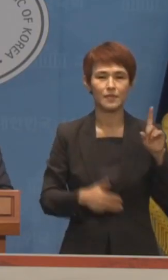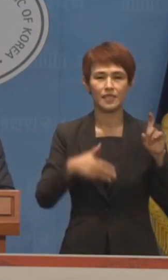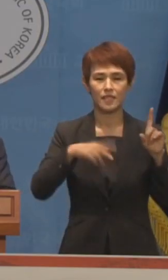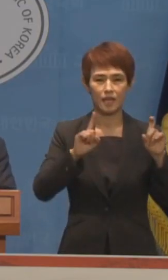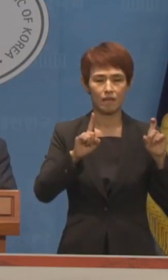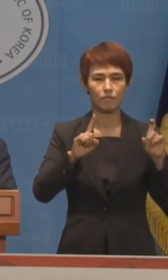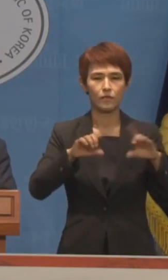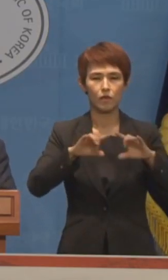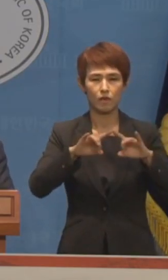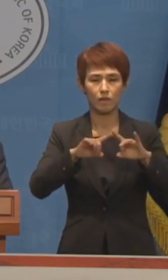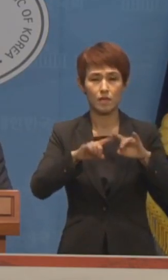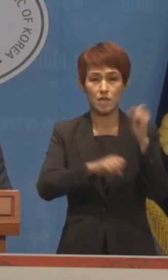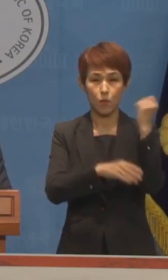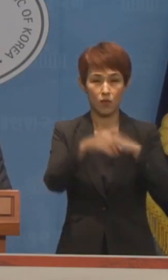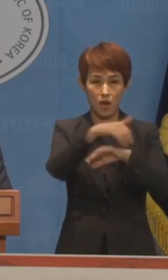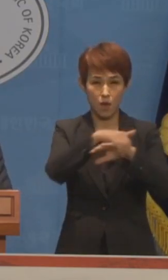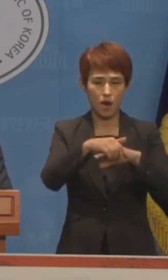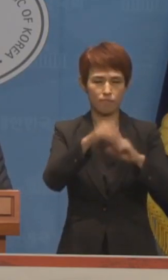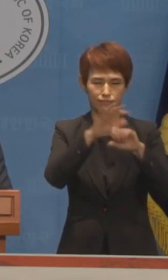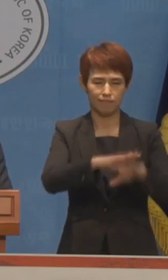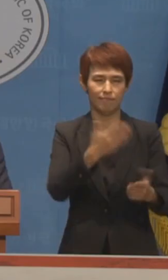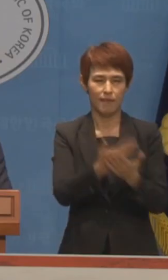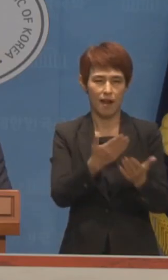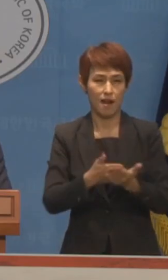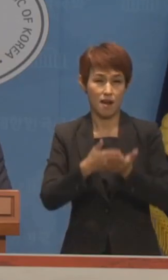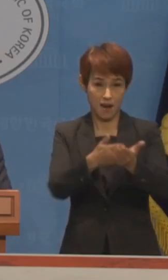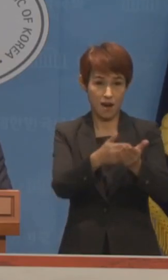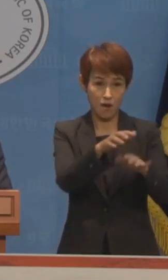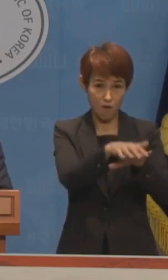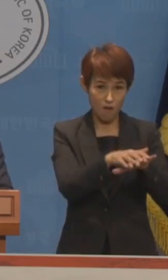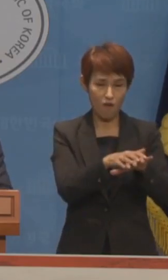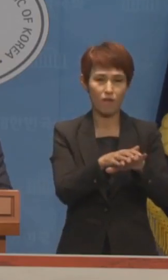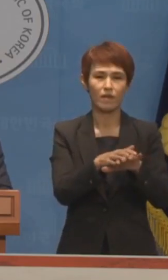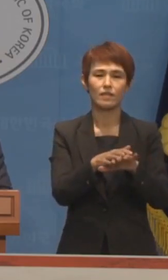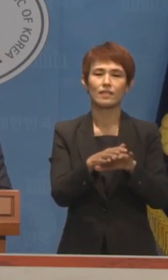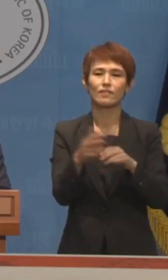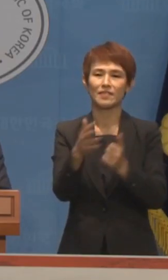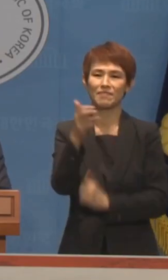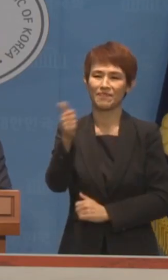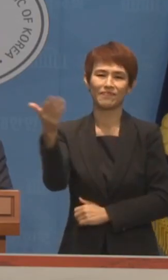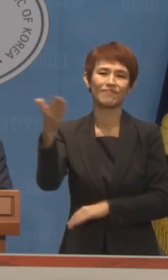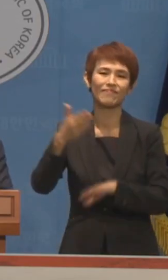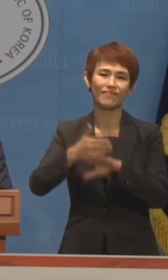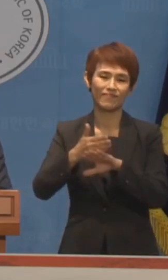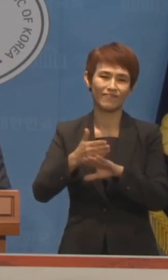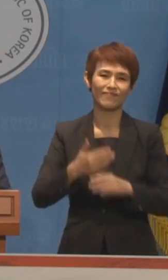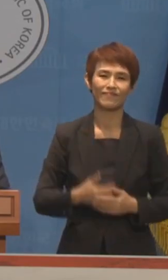백지화 네트워크의 우리 시민단체 대표님들께 감사의 말씀 드립니다.